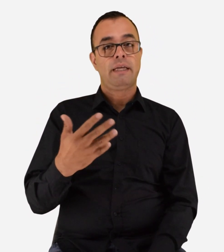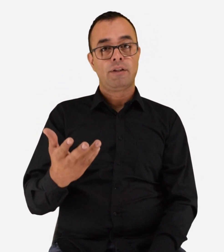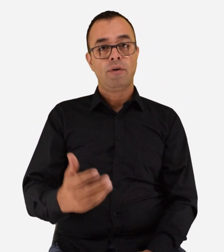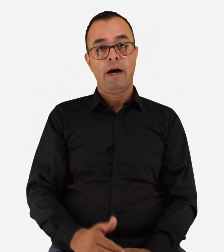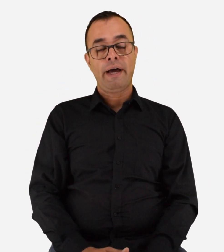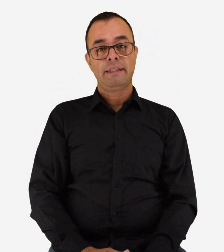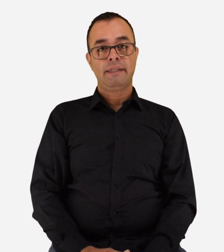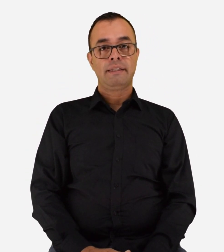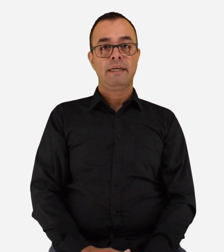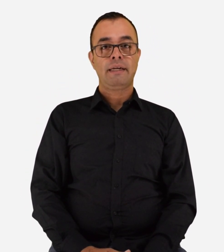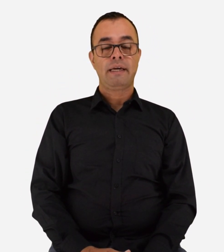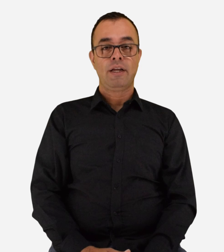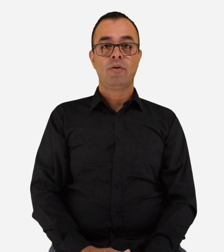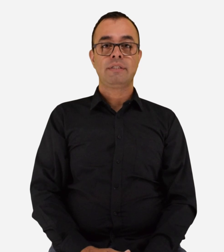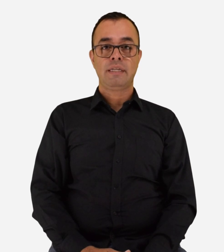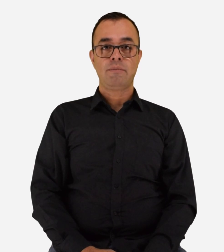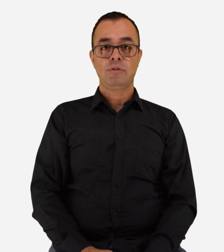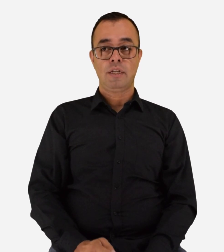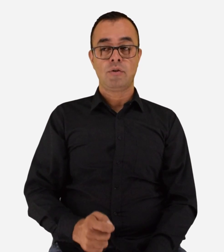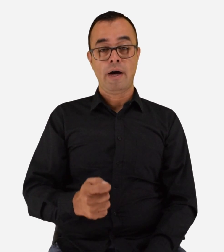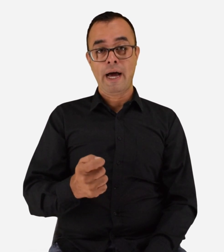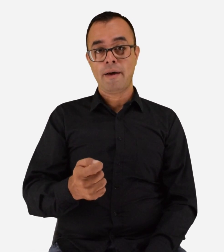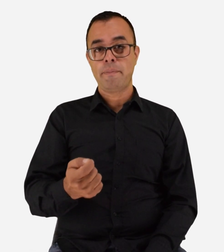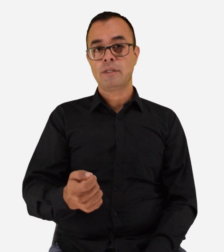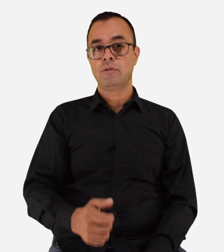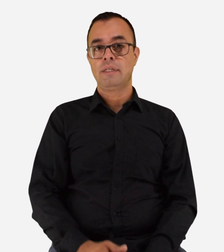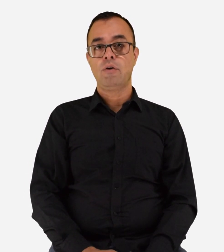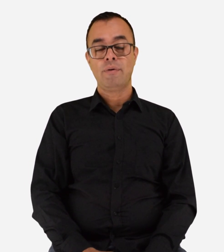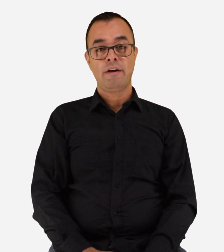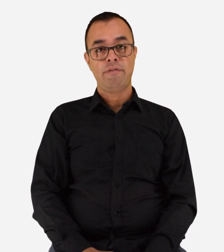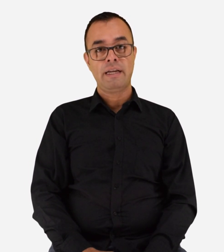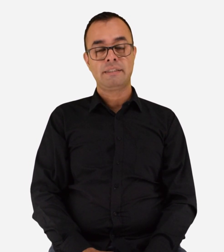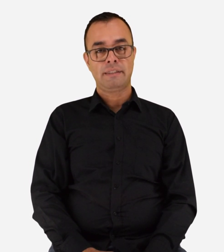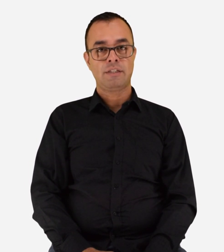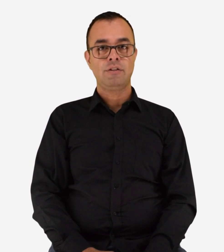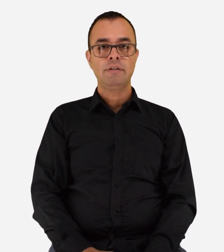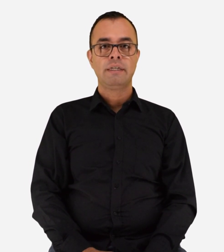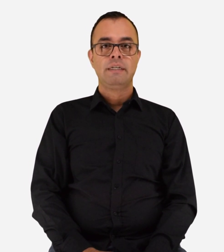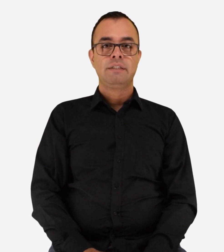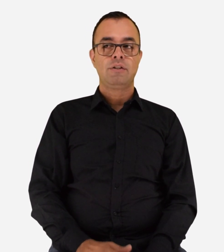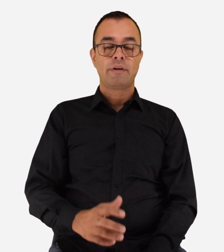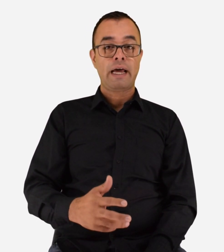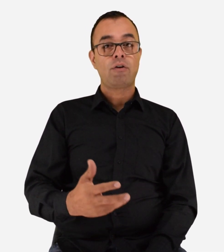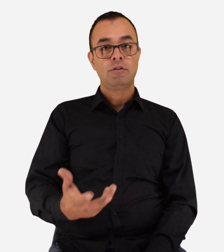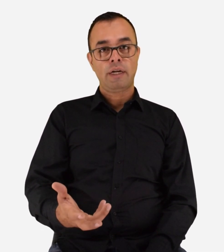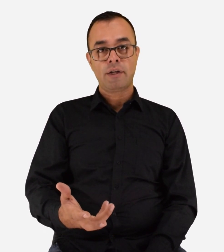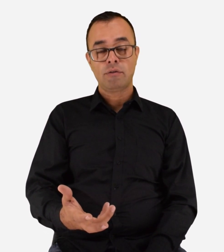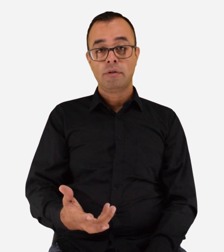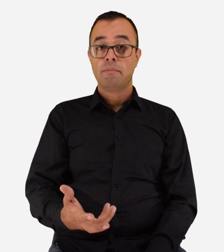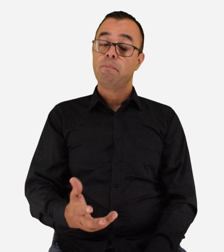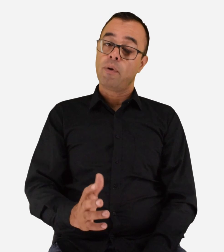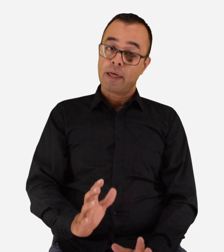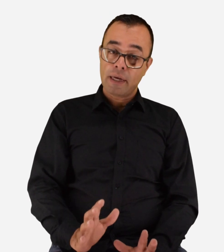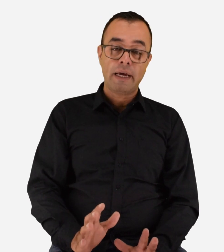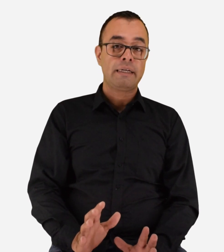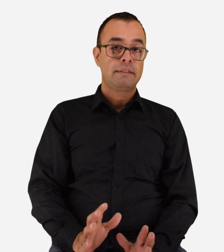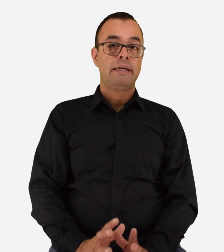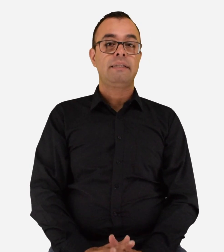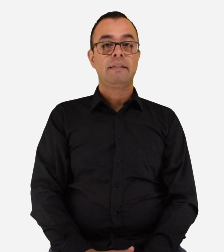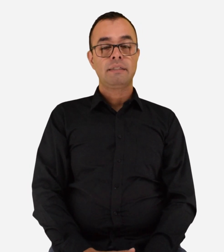dando a entender que no estamos dando a la persona una felicitación, sino que al contrario puede hasta entenderse